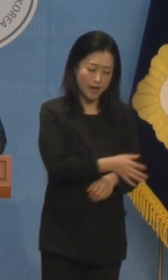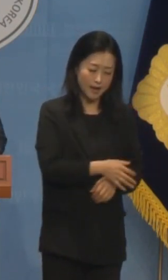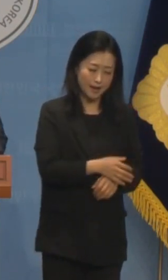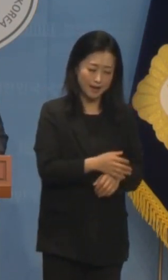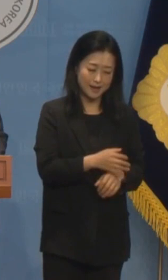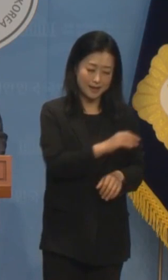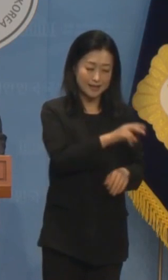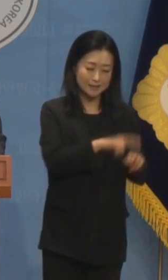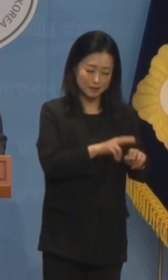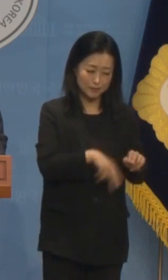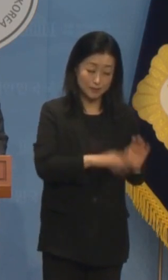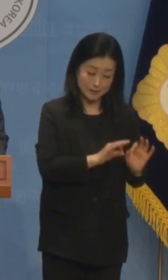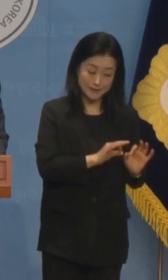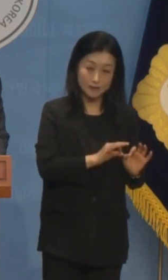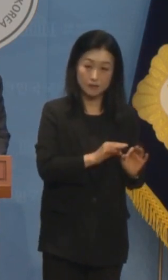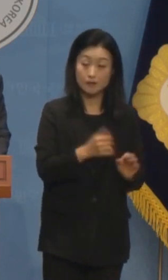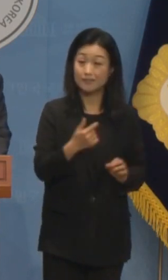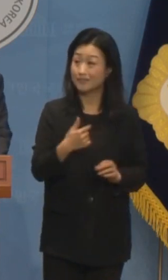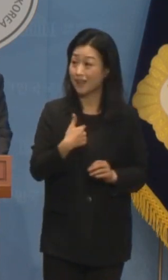매수범으로 계속